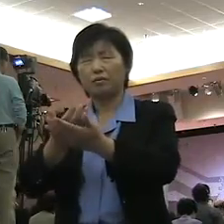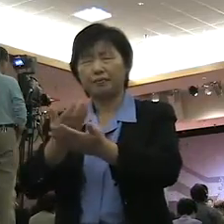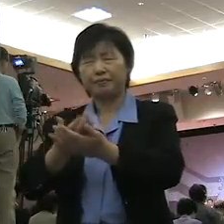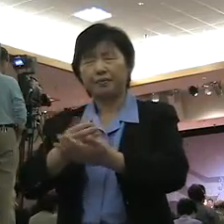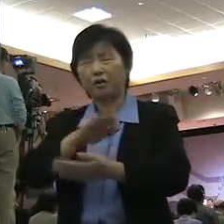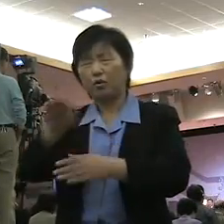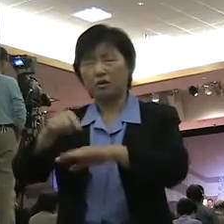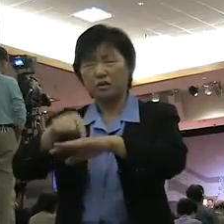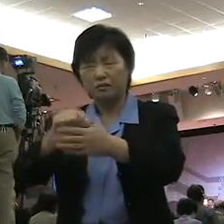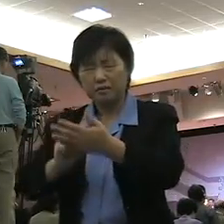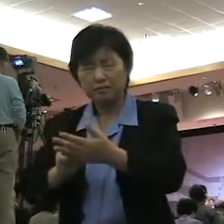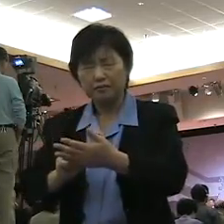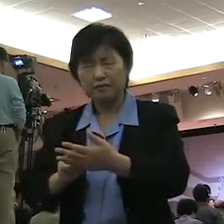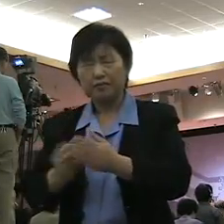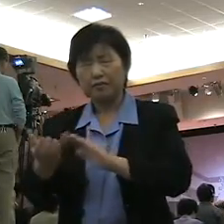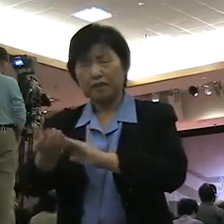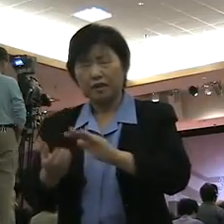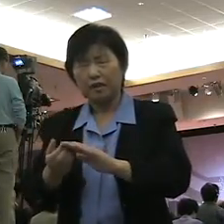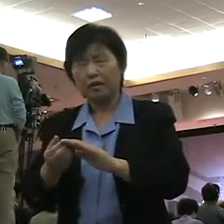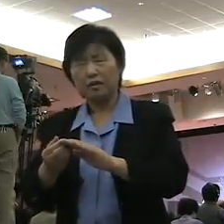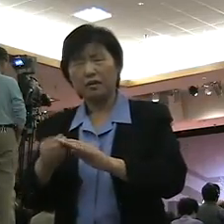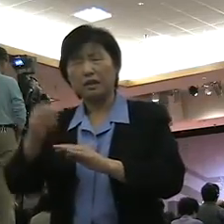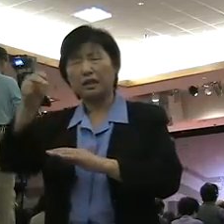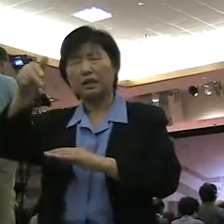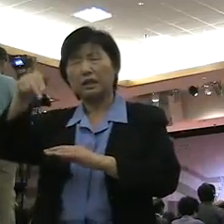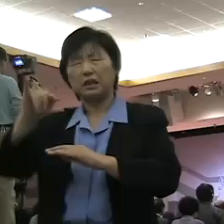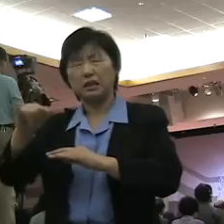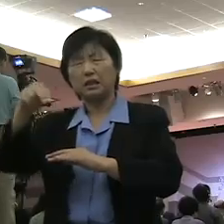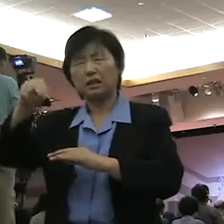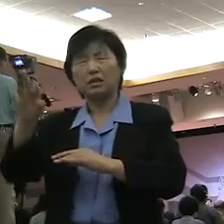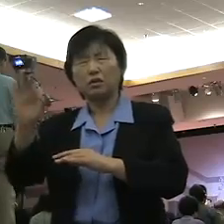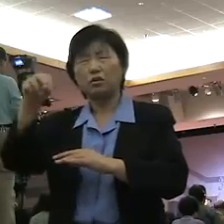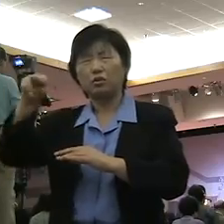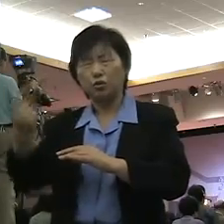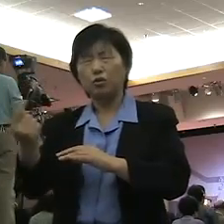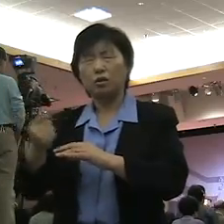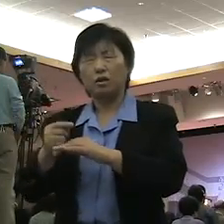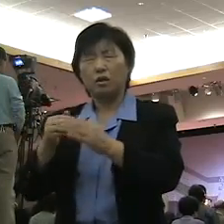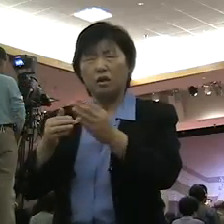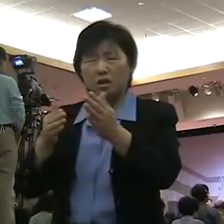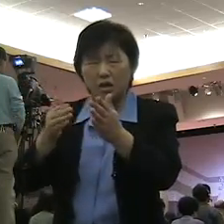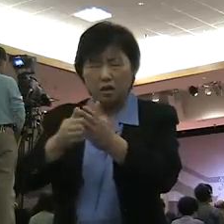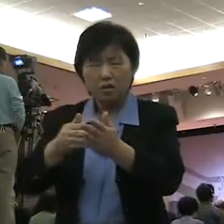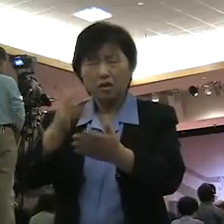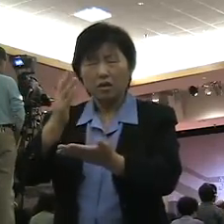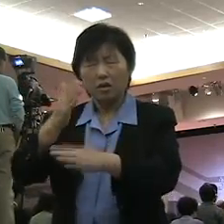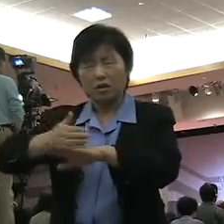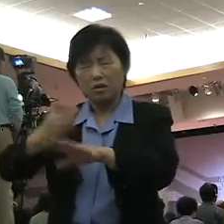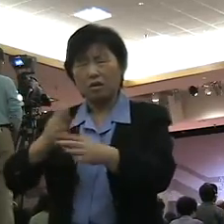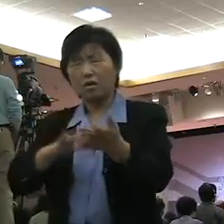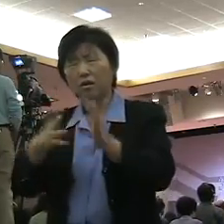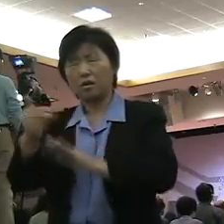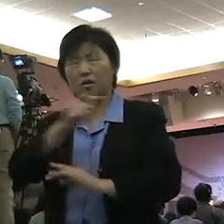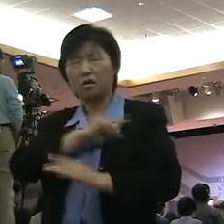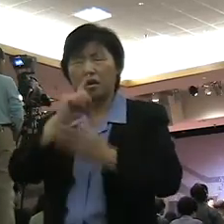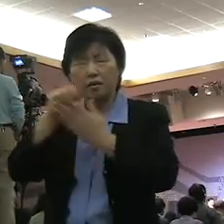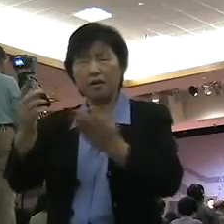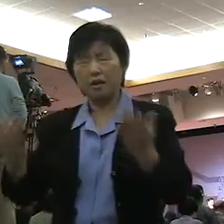심령이 이미 지성소의 가장 깊은 곳에 이르렀음을 감사하며 예수님의 이름으로